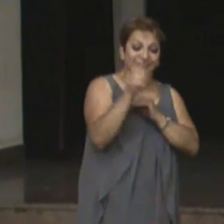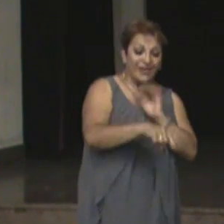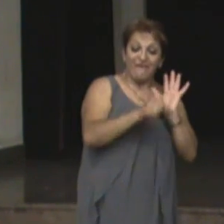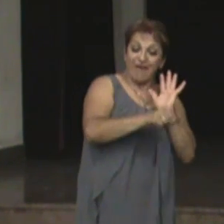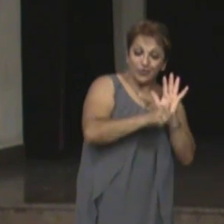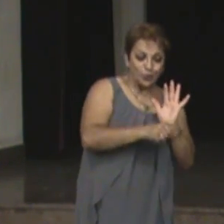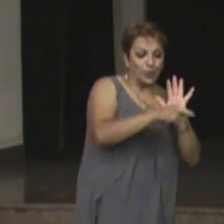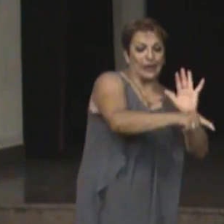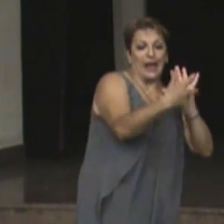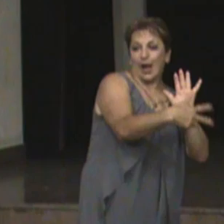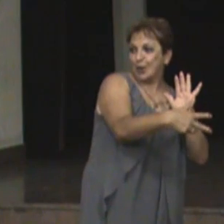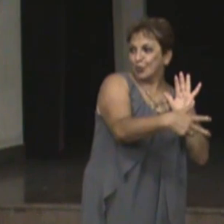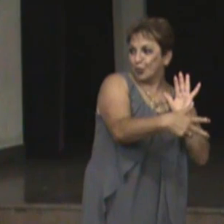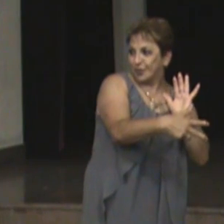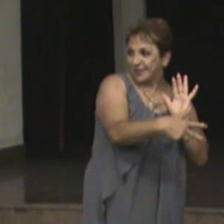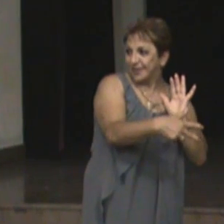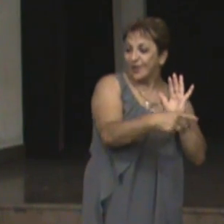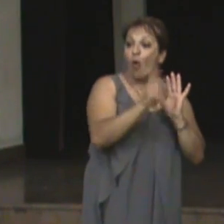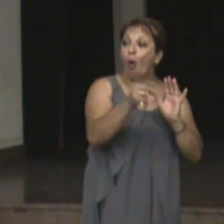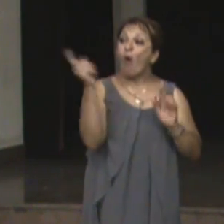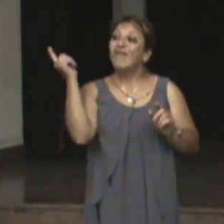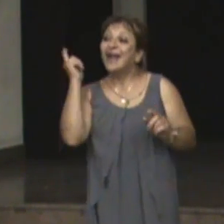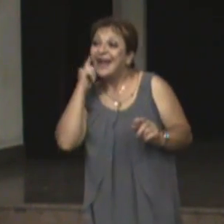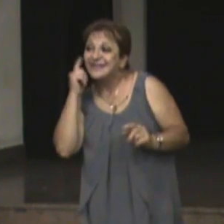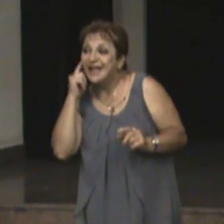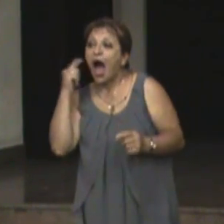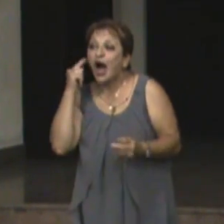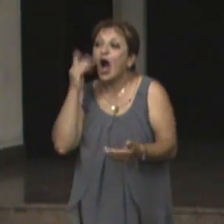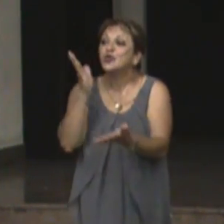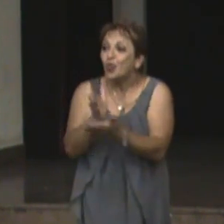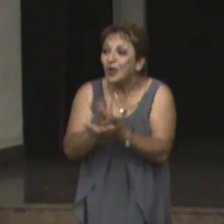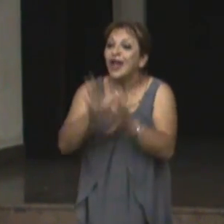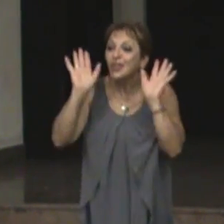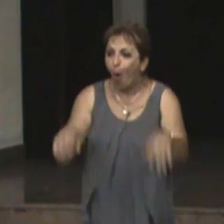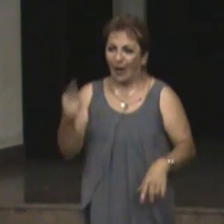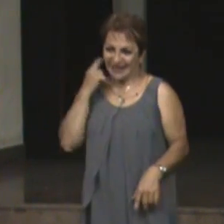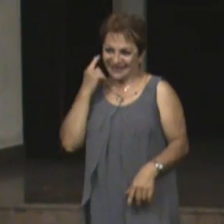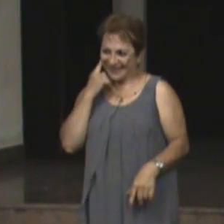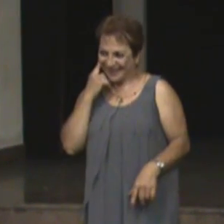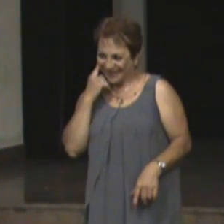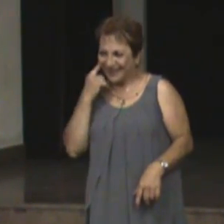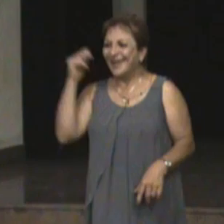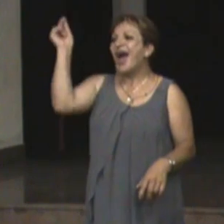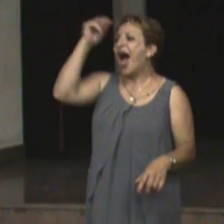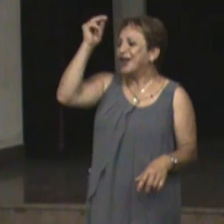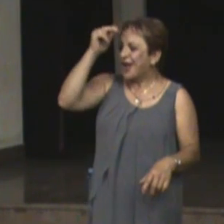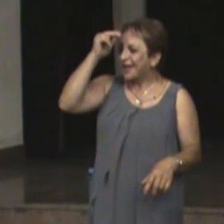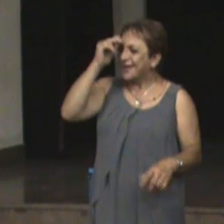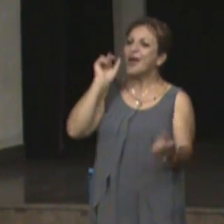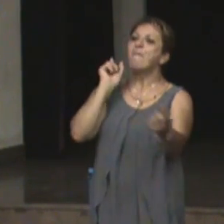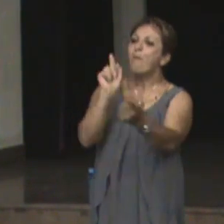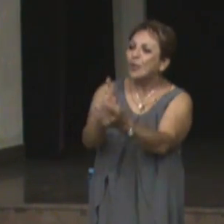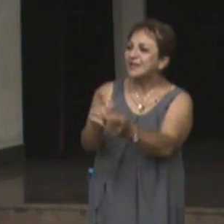կամ 30, ով լսելու ականջ ունի թող լսի։ Ապա աշակերտները մոտեցան Հիսուսին և